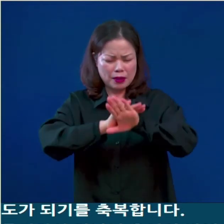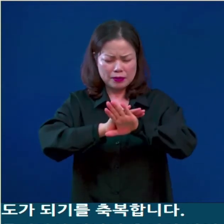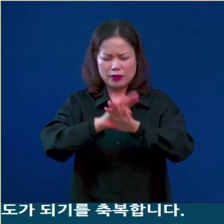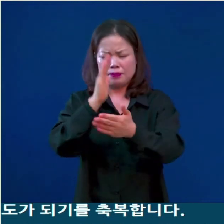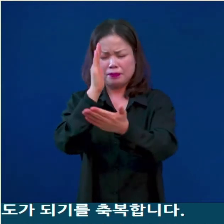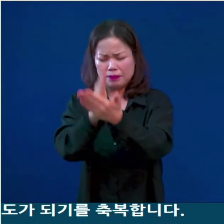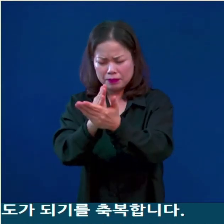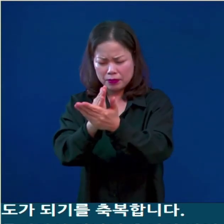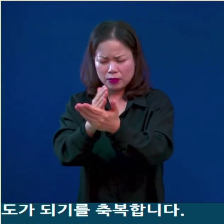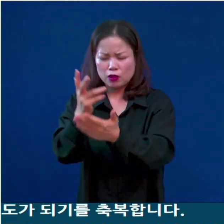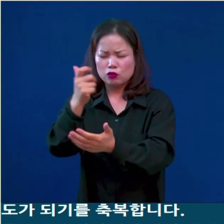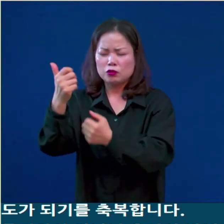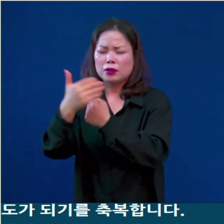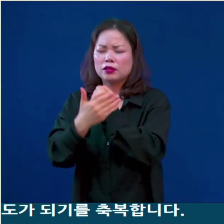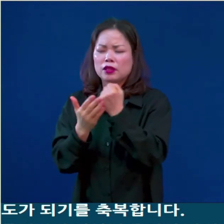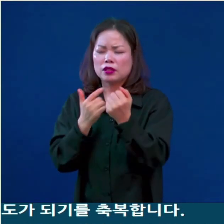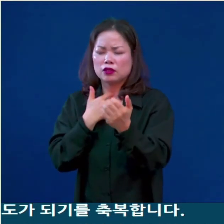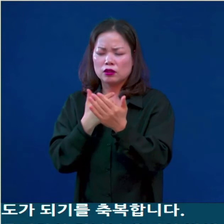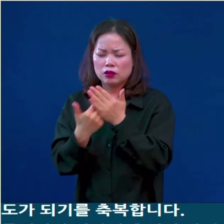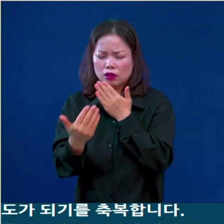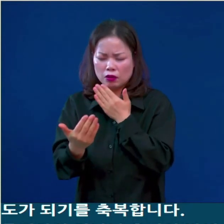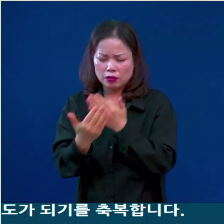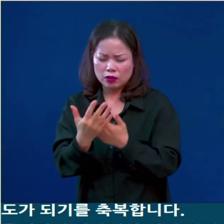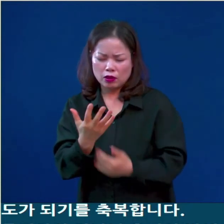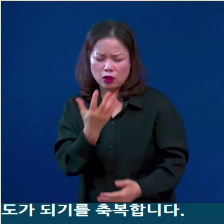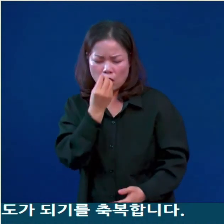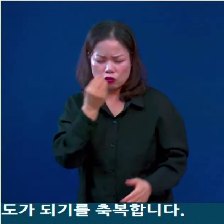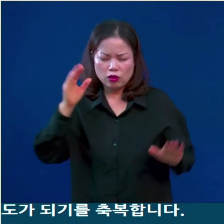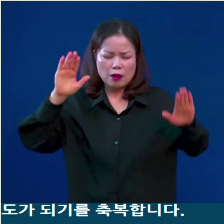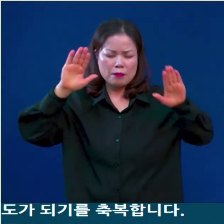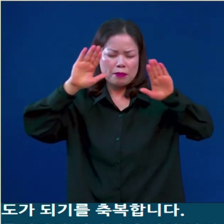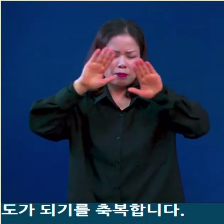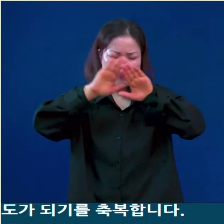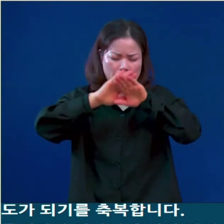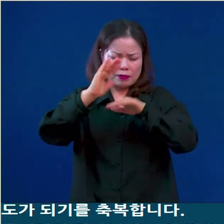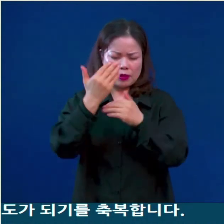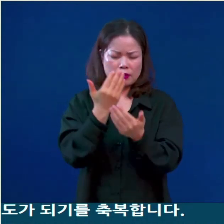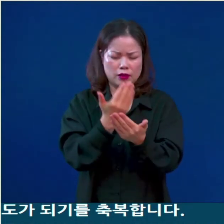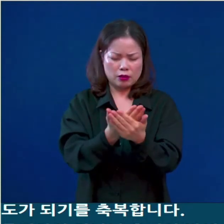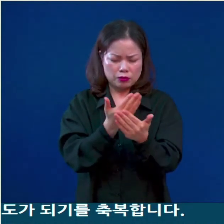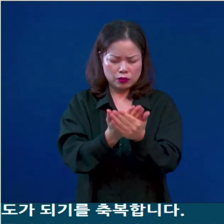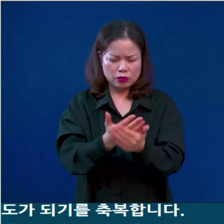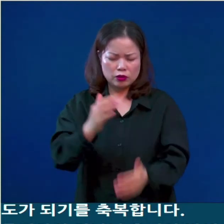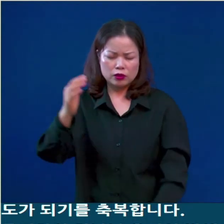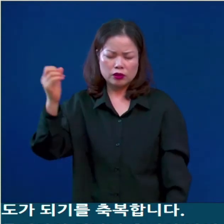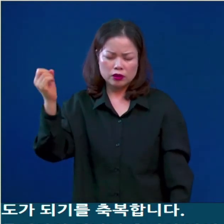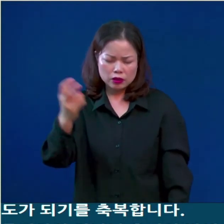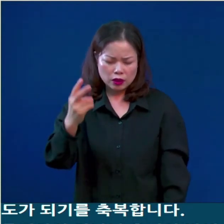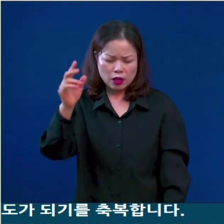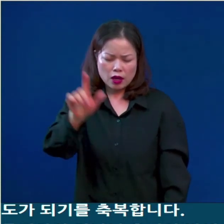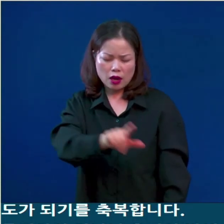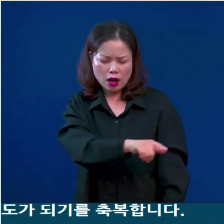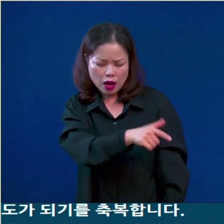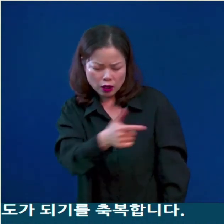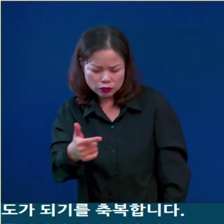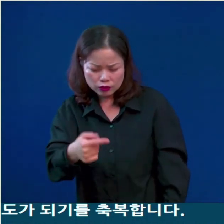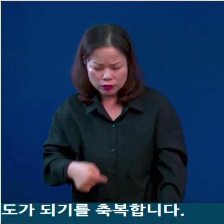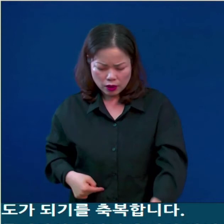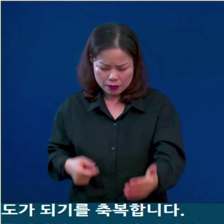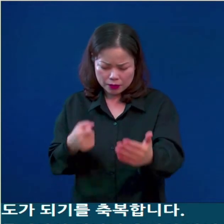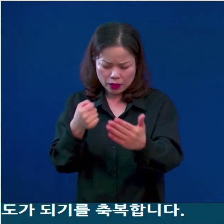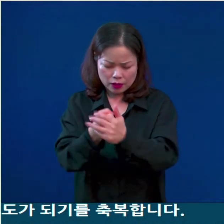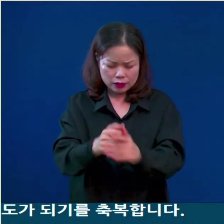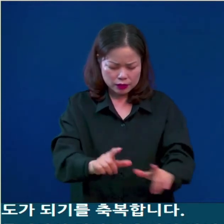주님의 은혜를 맛보는 거룩한 밤이 되게 하여 주시옵소서. 그리하여 또 하루를